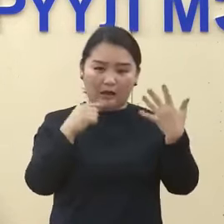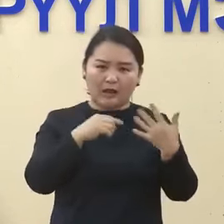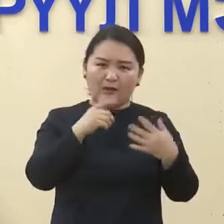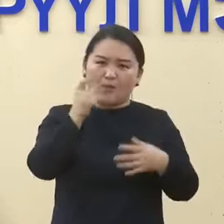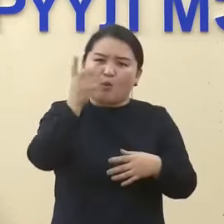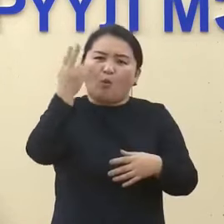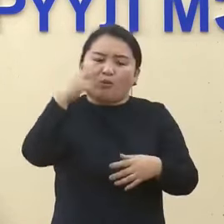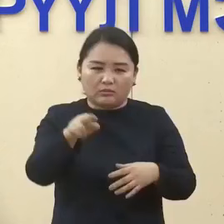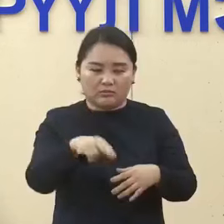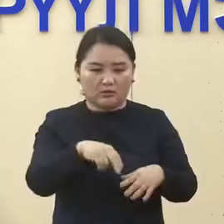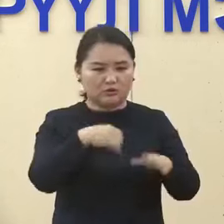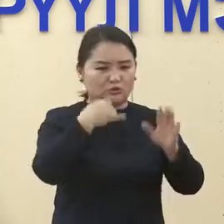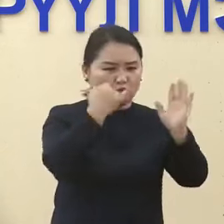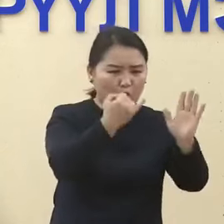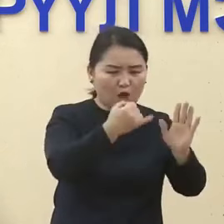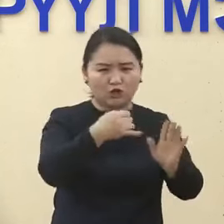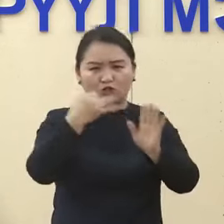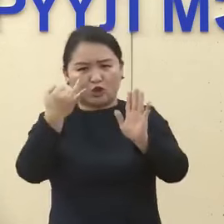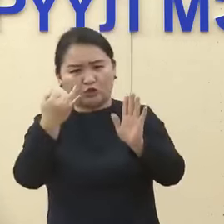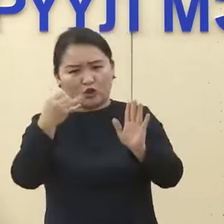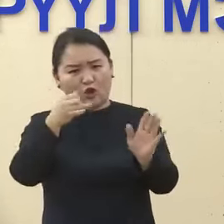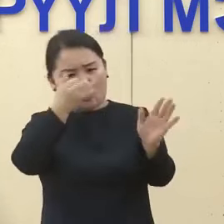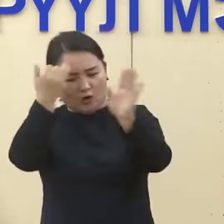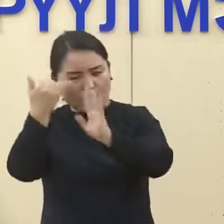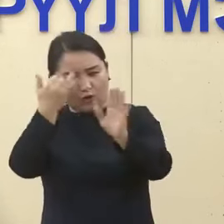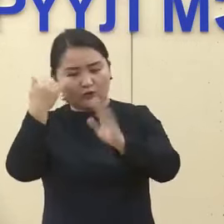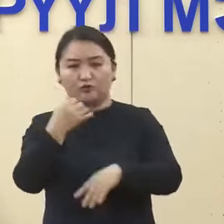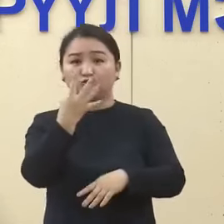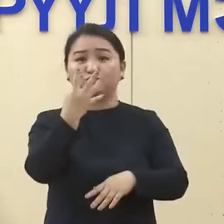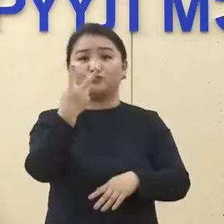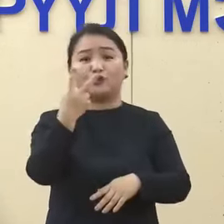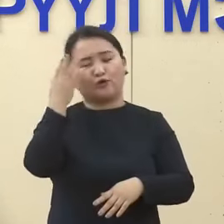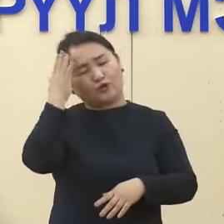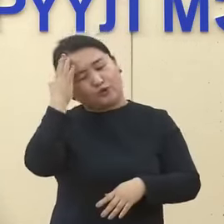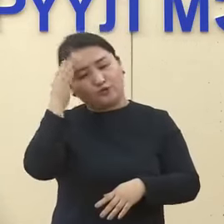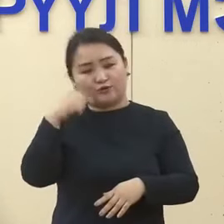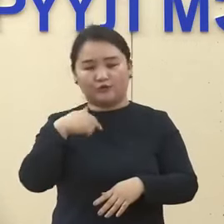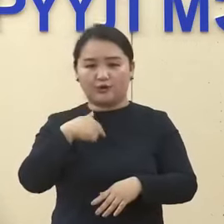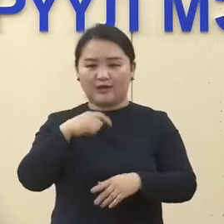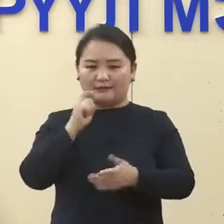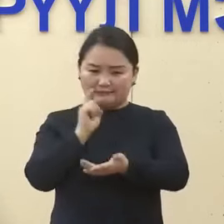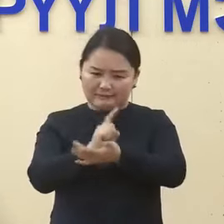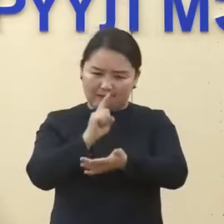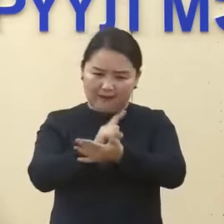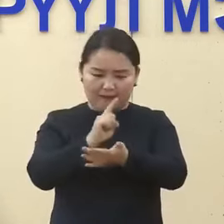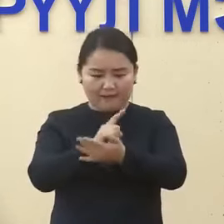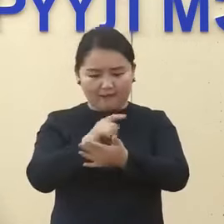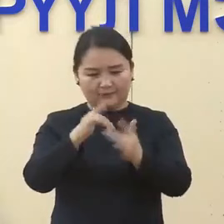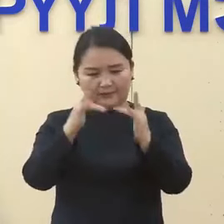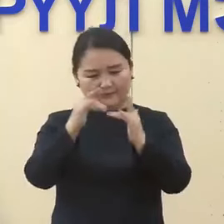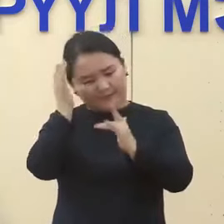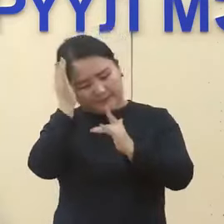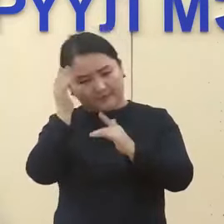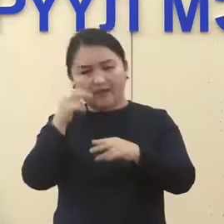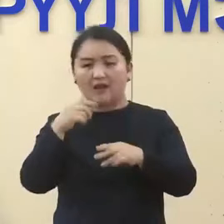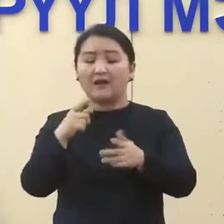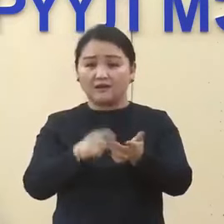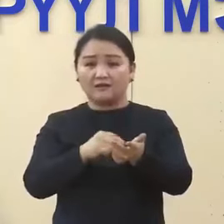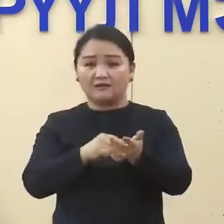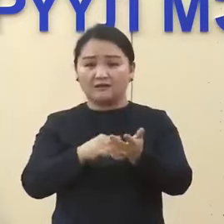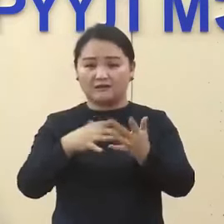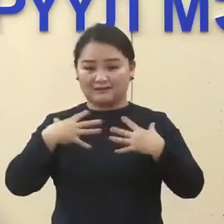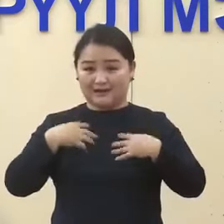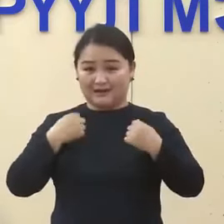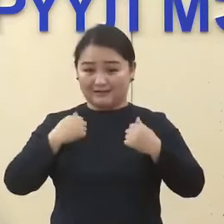хоног бол эмнэлэгт зайлшгүй эмчилгээ шаардлагатай юм байна. Нилээд их одоо вирусын эсрэг эмчилгээ, дархлаа дэмжих эмчилгээ,